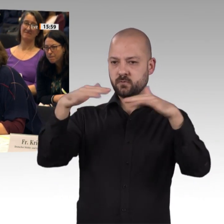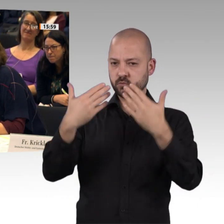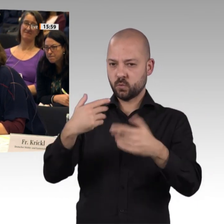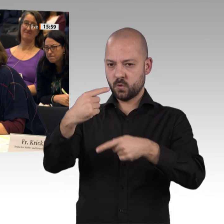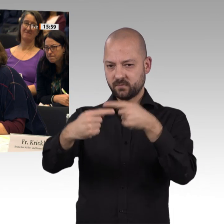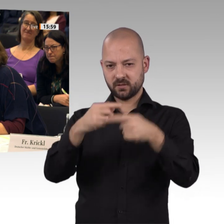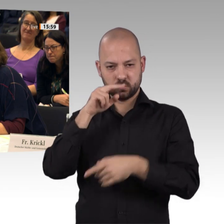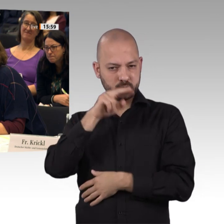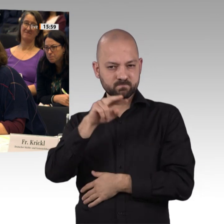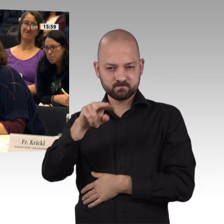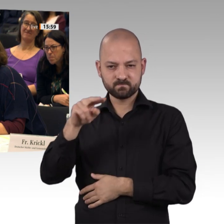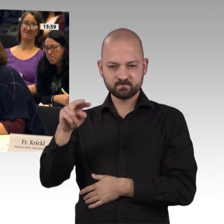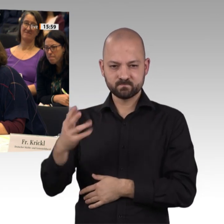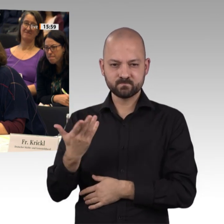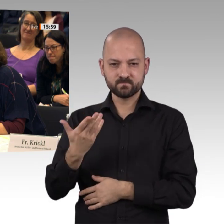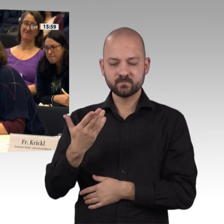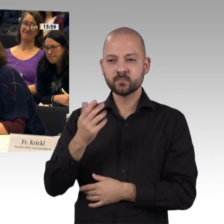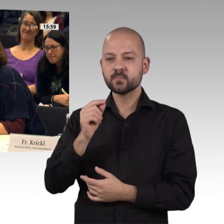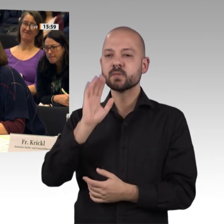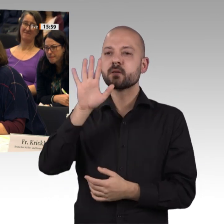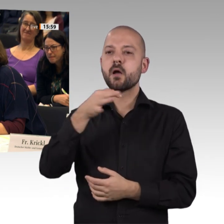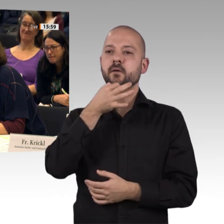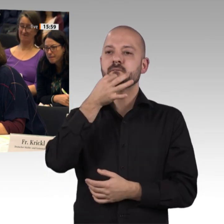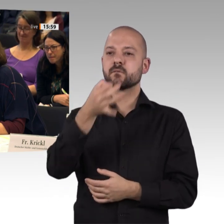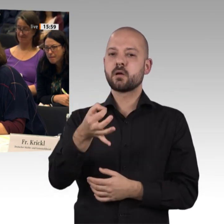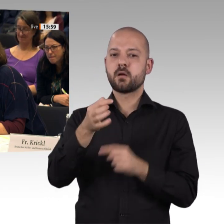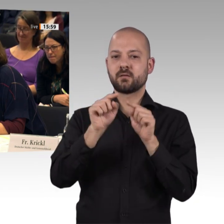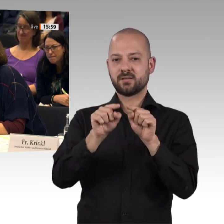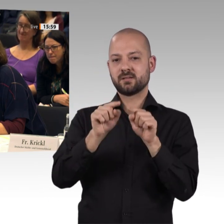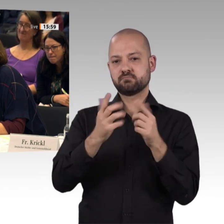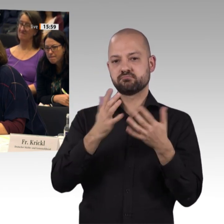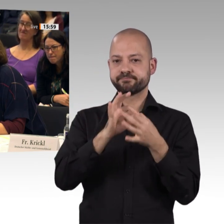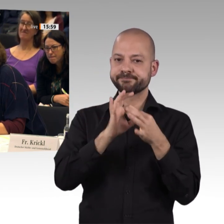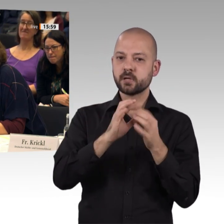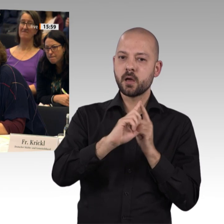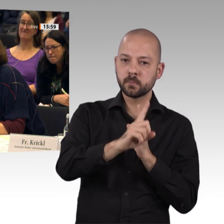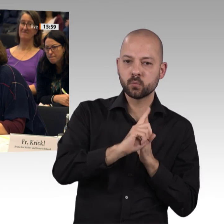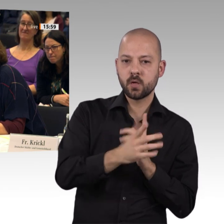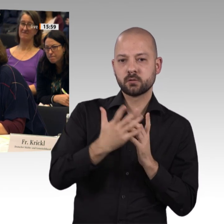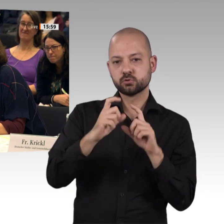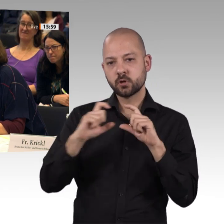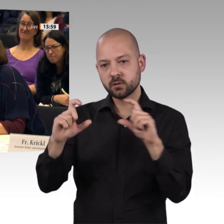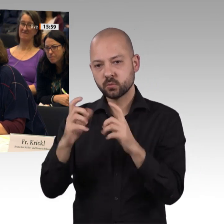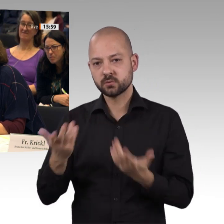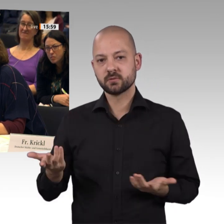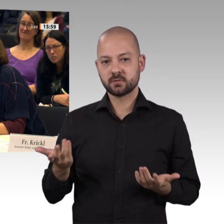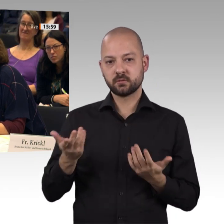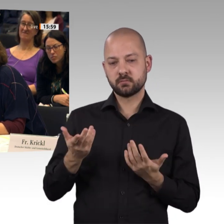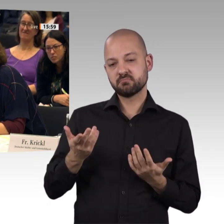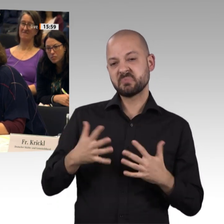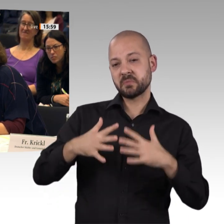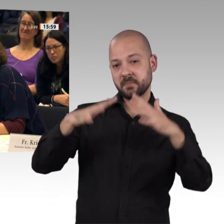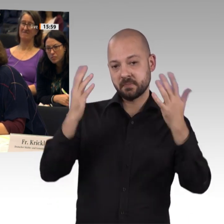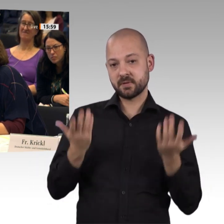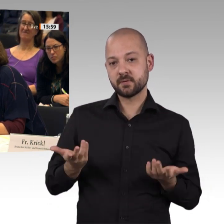deutlich steigen wird durch diese Regelung. Ich denke, dass das auch die andere Seite der Medaille ist, die